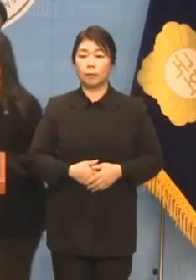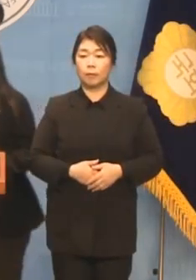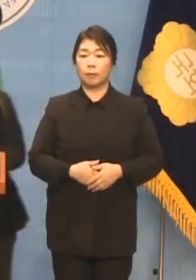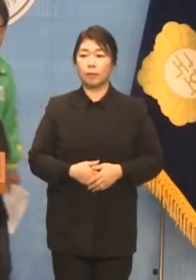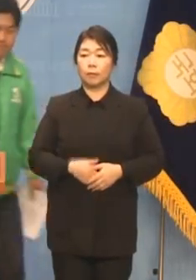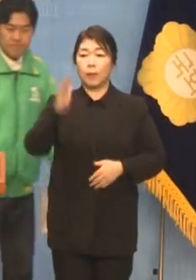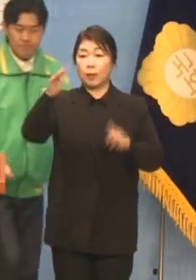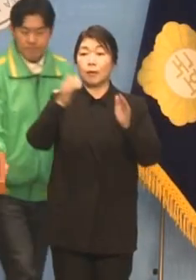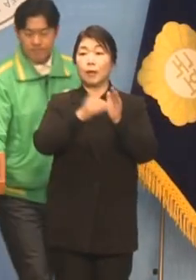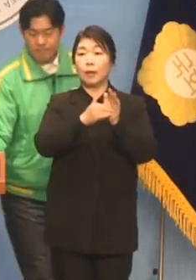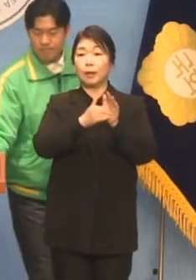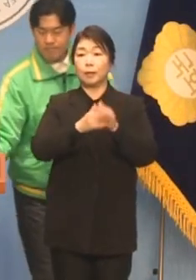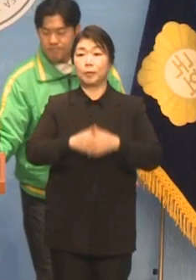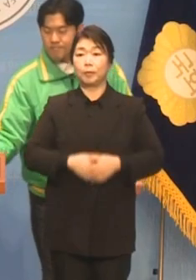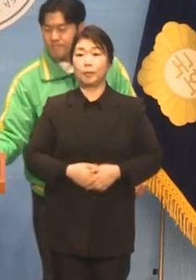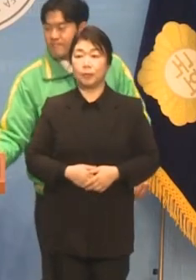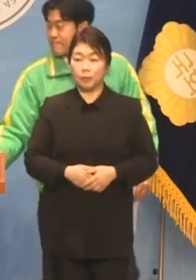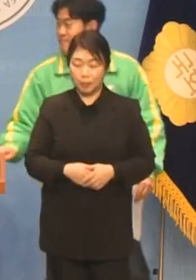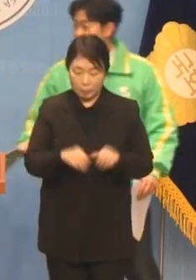기자 회견 마치도록